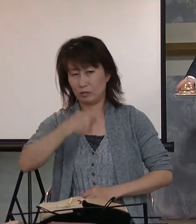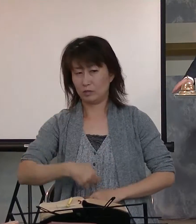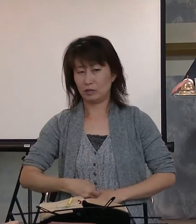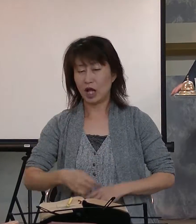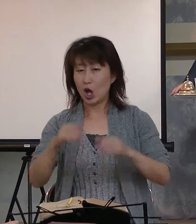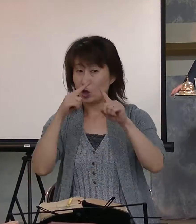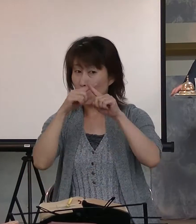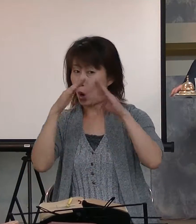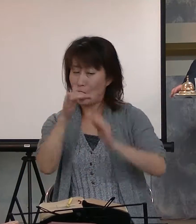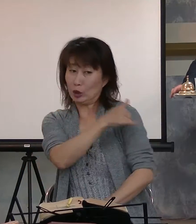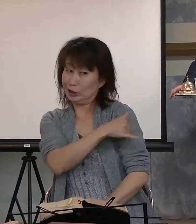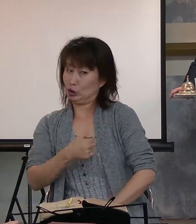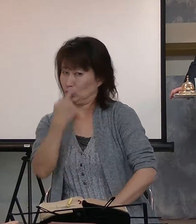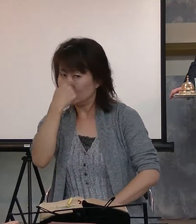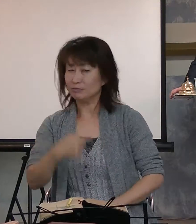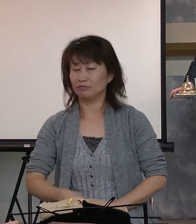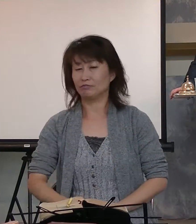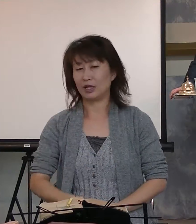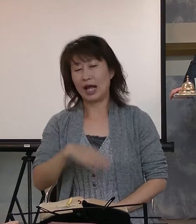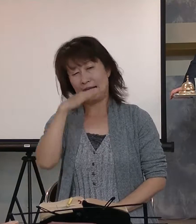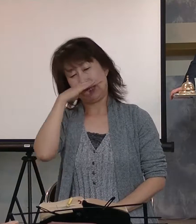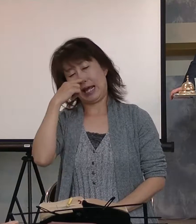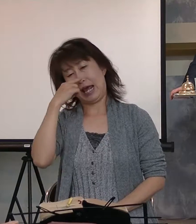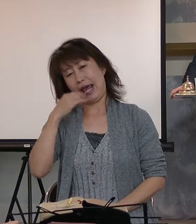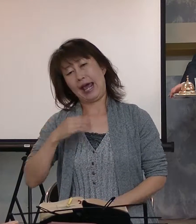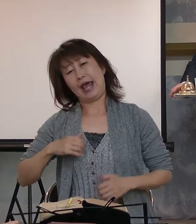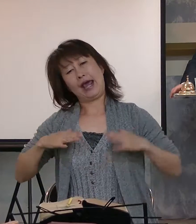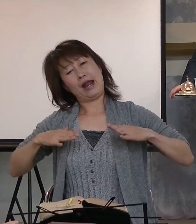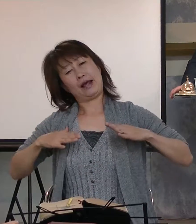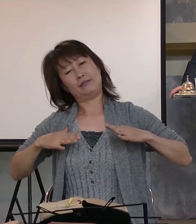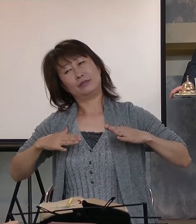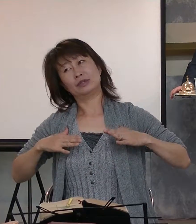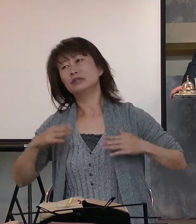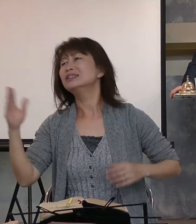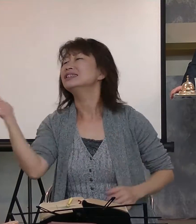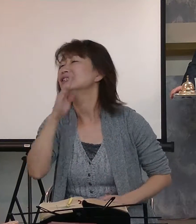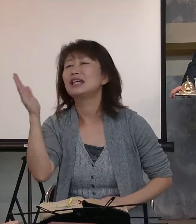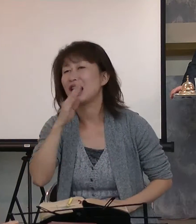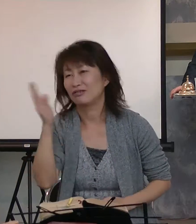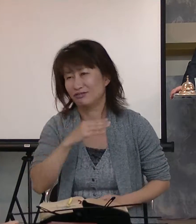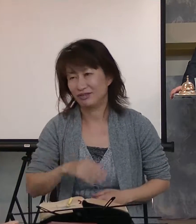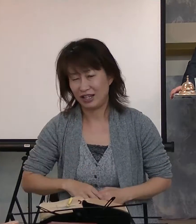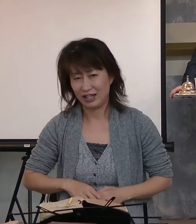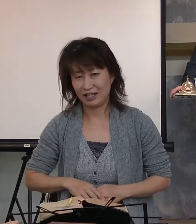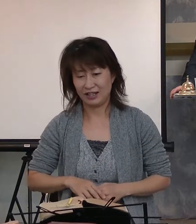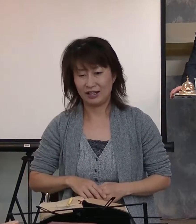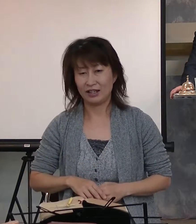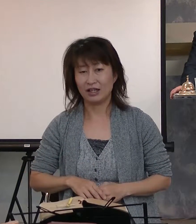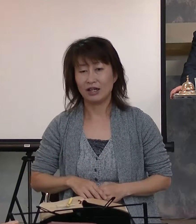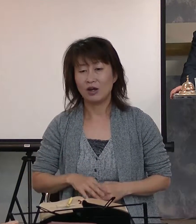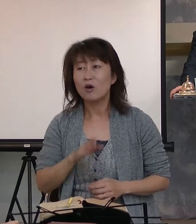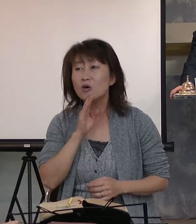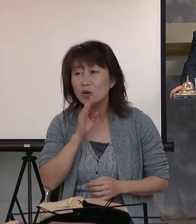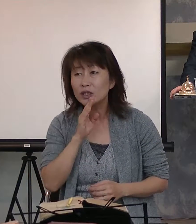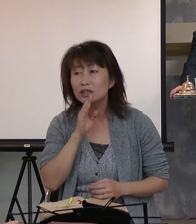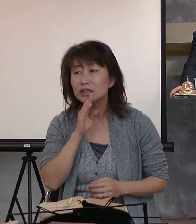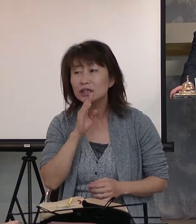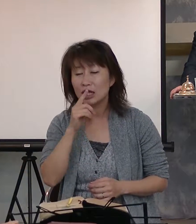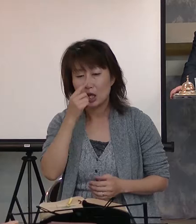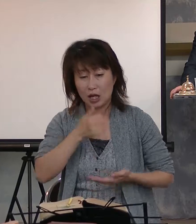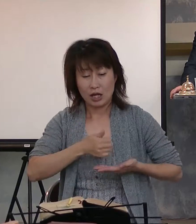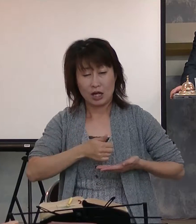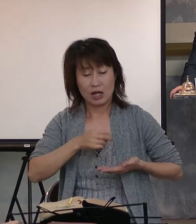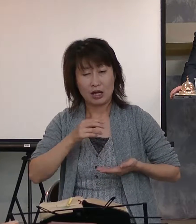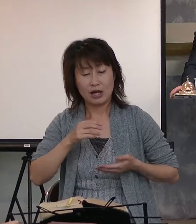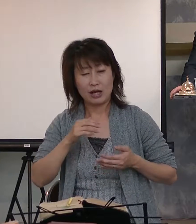の父だから、いや、そういうのじゃなくて、本当に上に上がれ